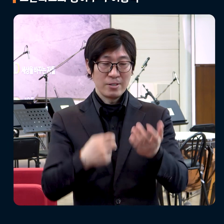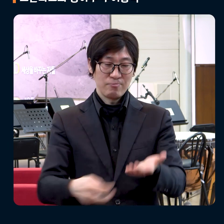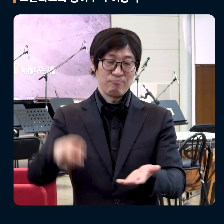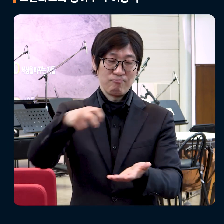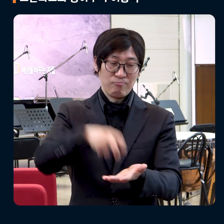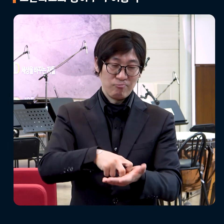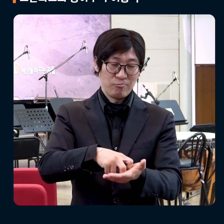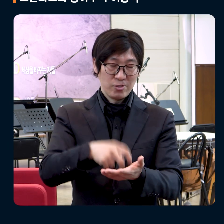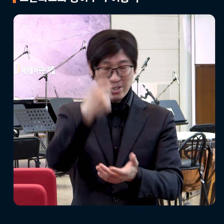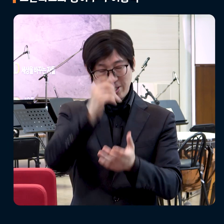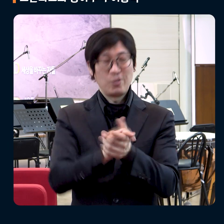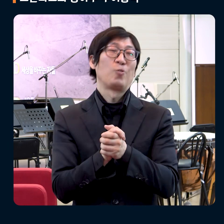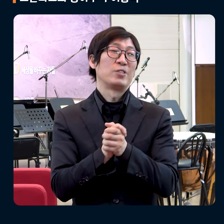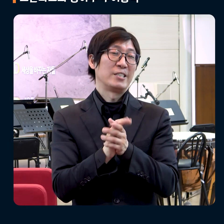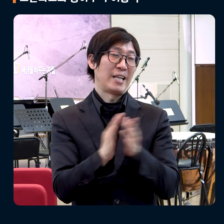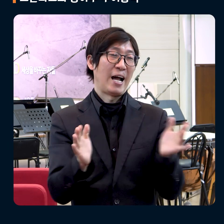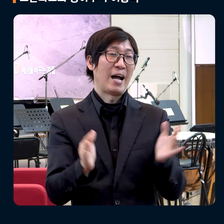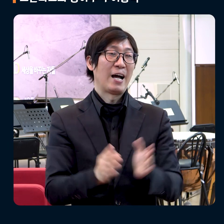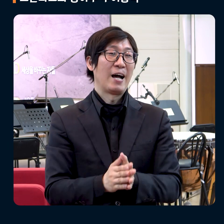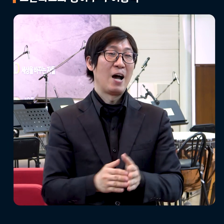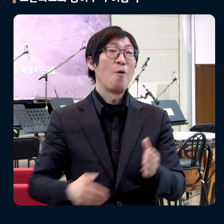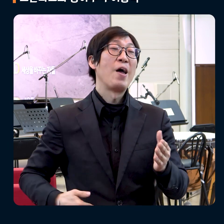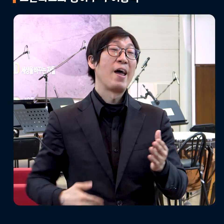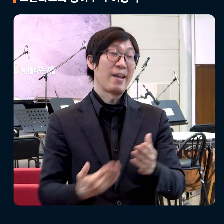자리에서 무릎을 꿇고